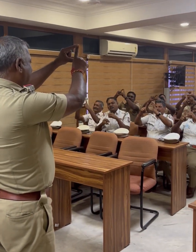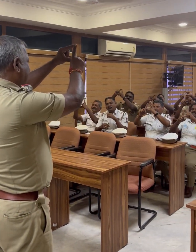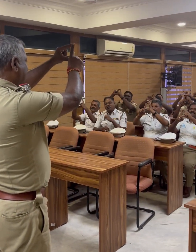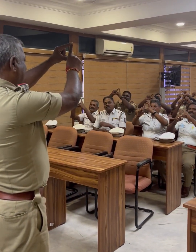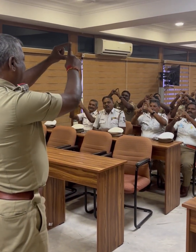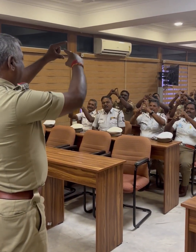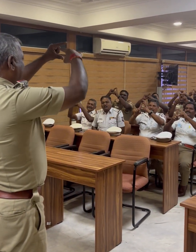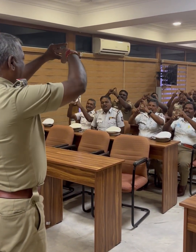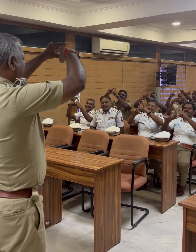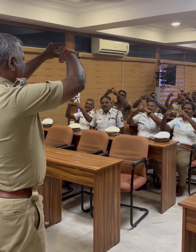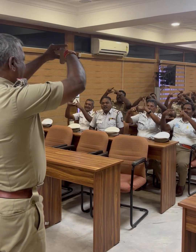E